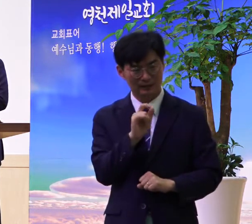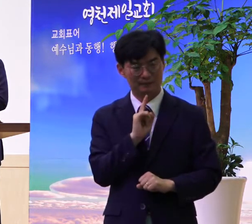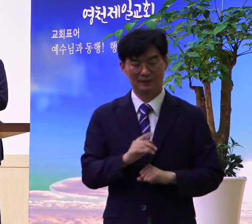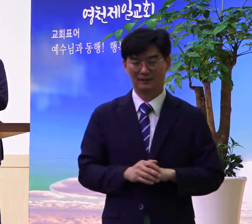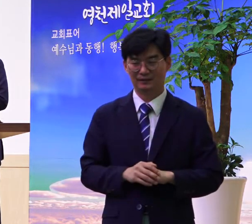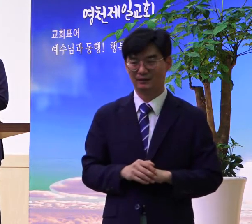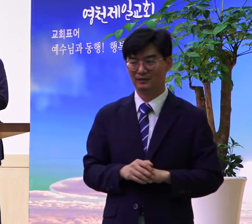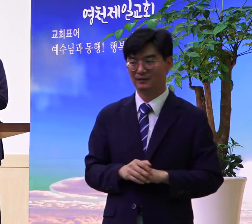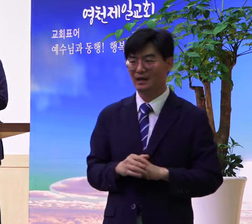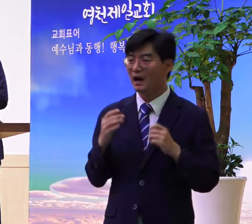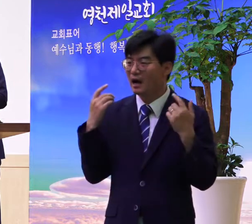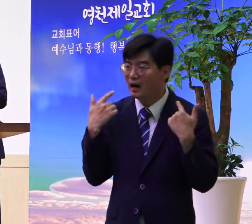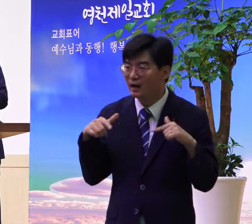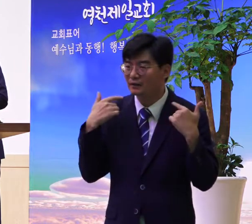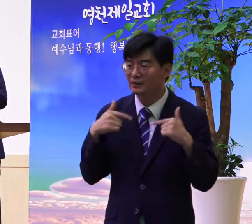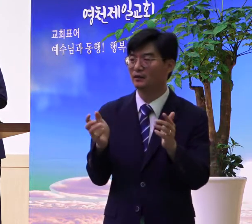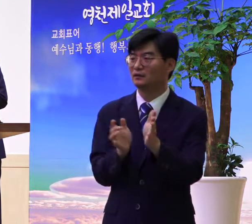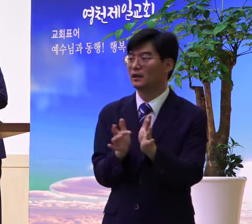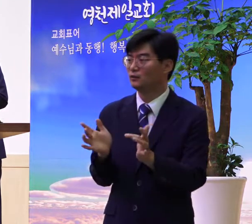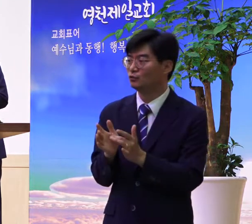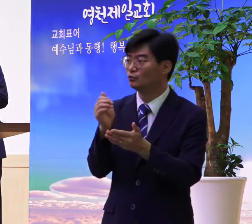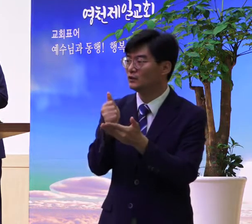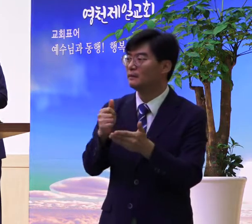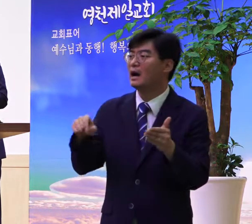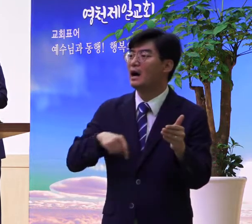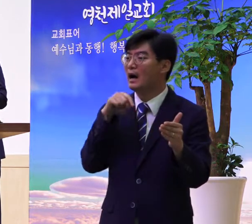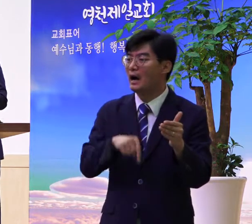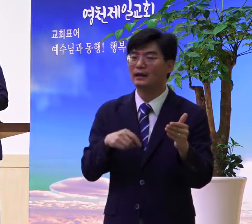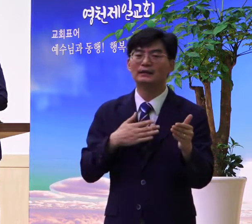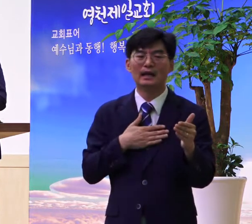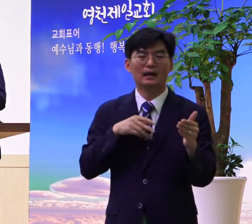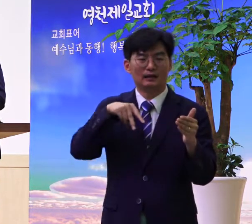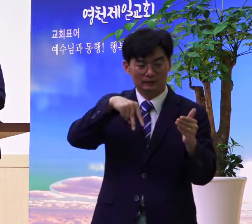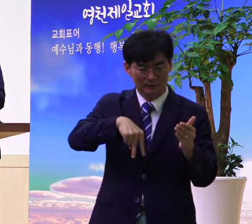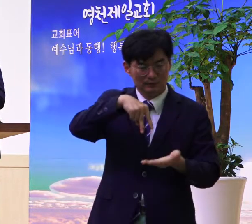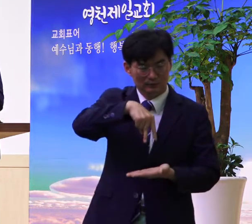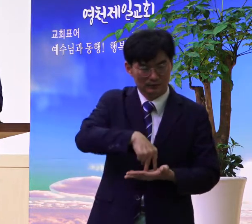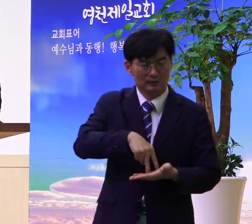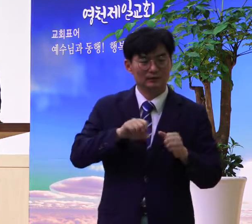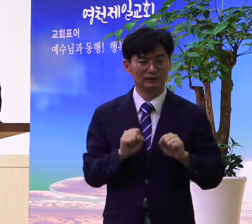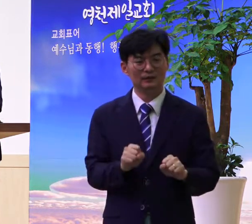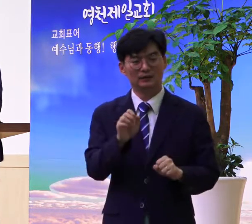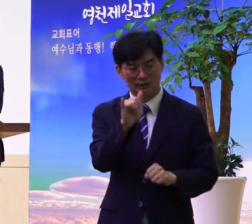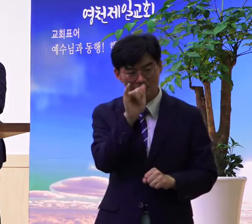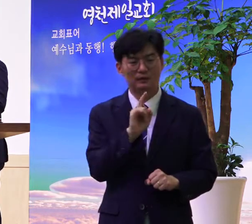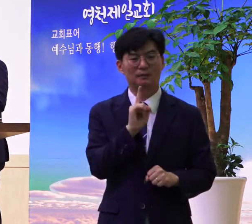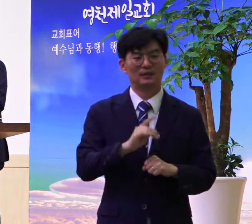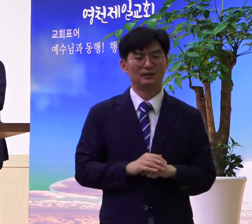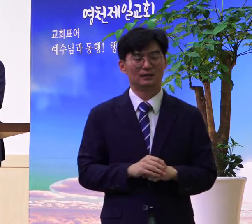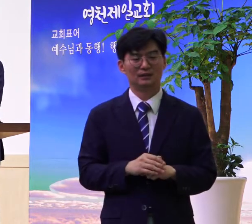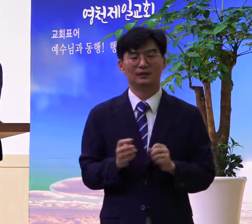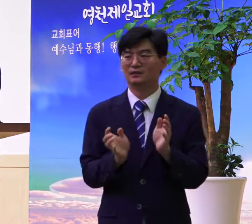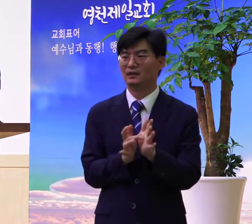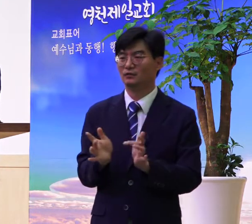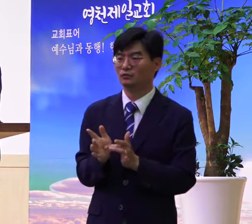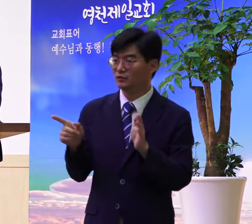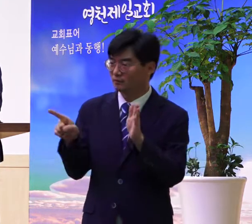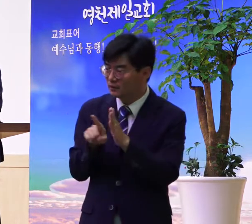썼습니다. 바울이 예수님 만난 후에 평생토록 그렇게 늘 예수님 안에 살기를